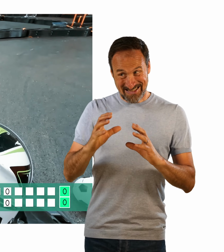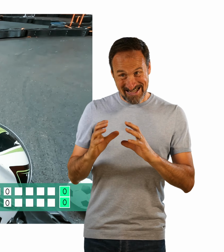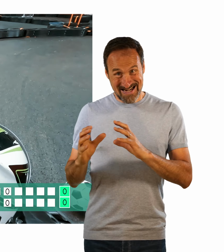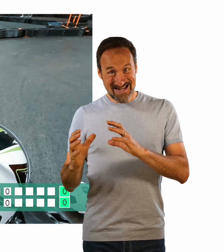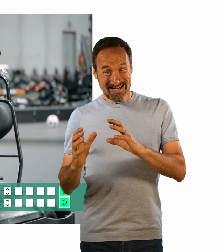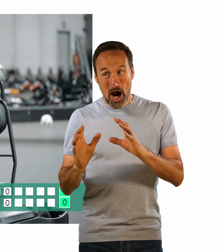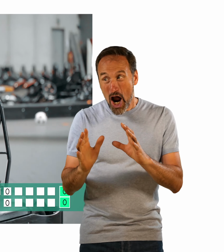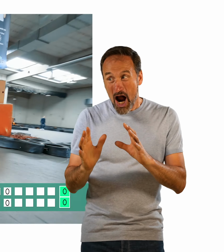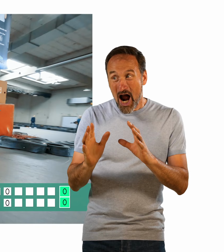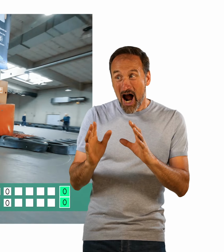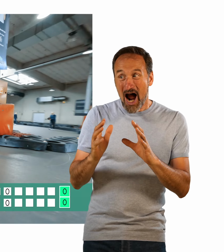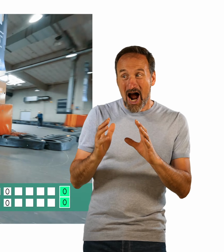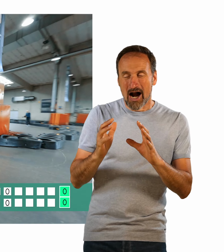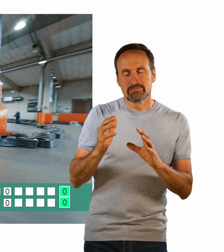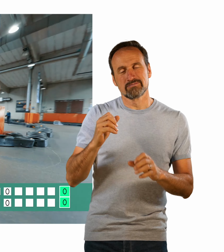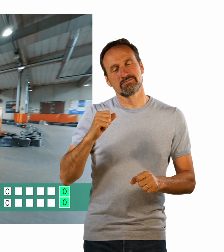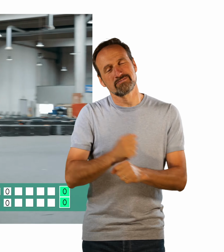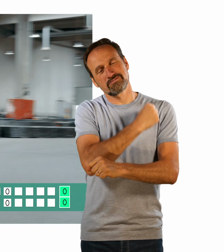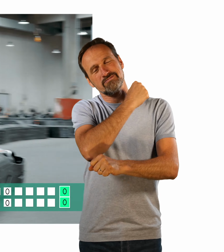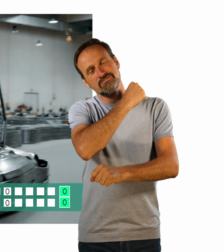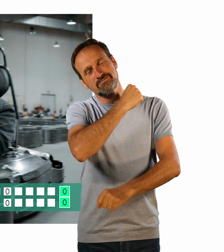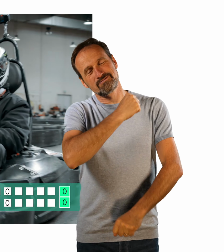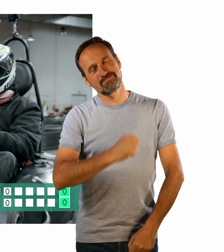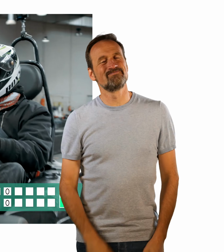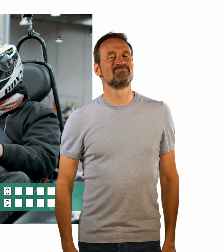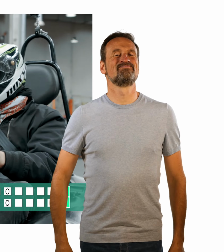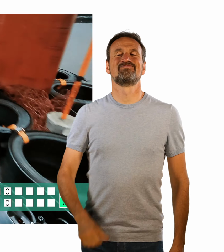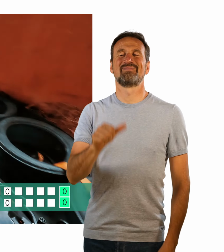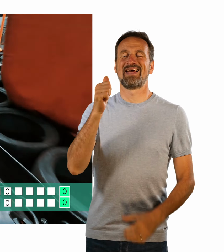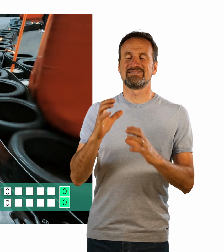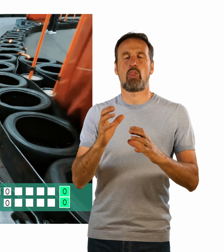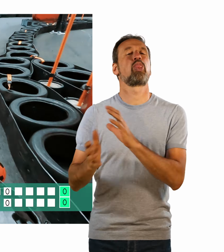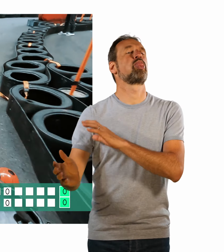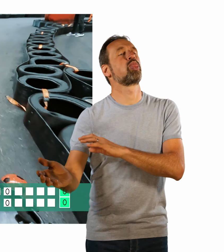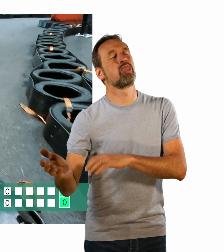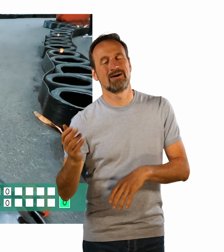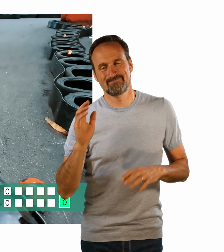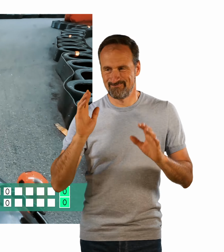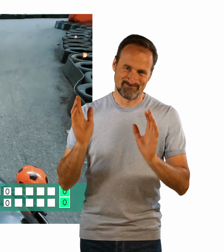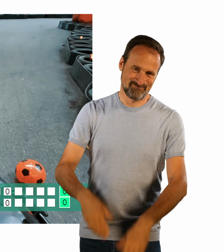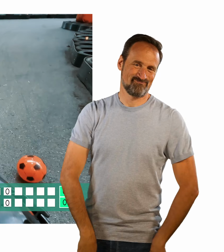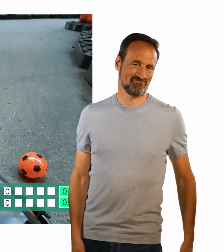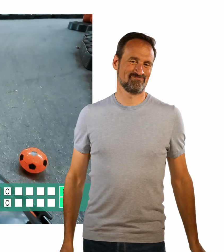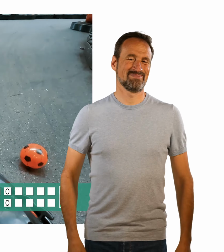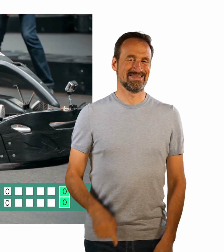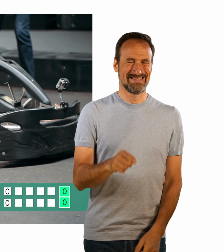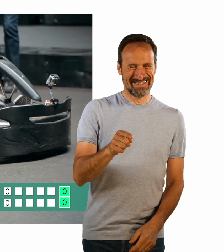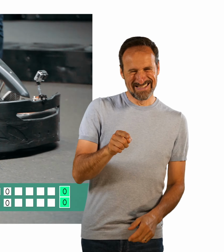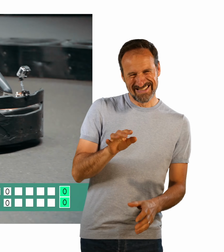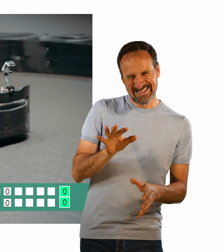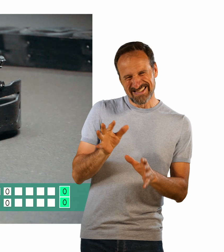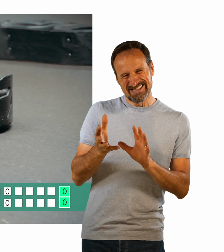wollte ich gerade sagen, hat er den Kniff raus, aber auch da der erste Ball direkt in der ersten Kurve vergeben. Ah, auch hier